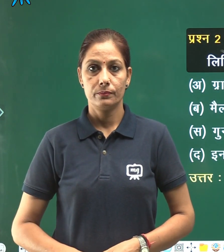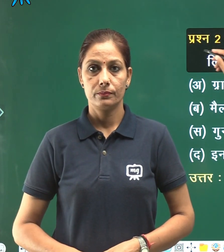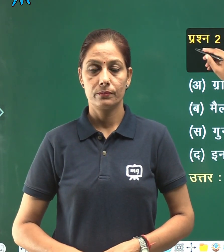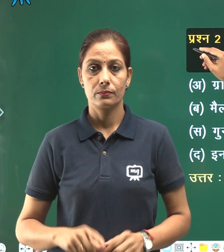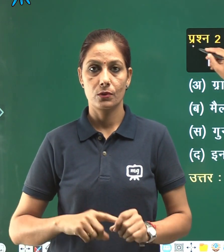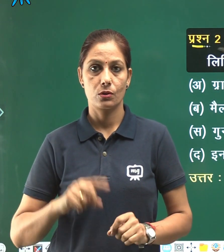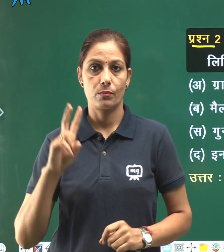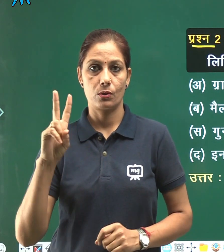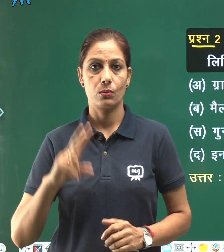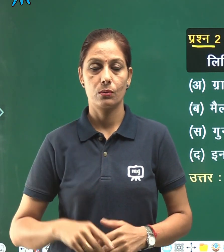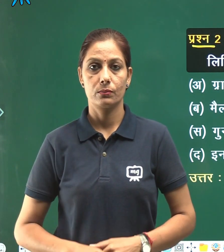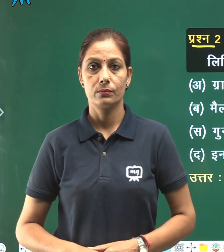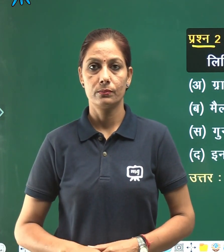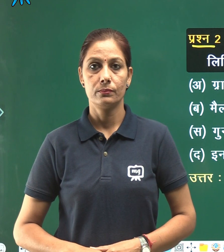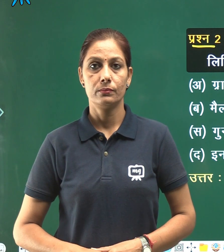प्रश्न 2,